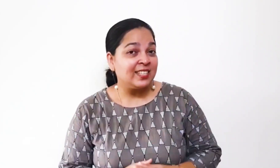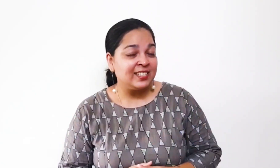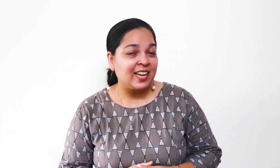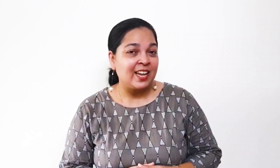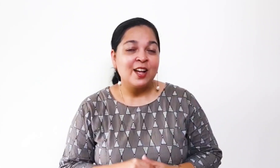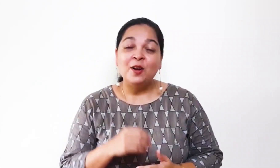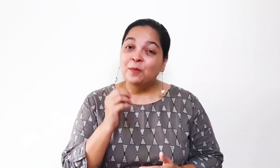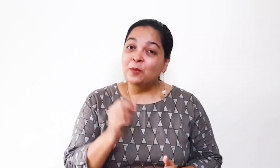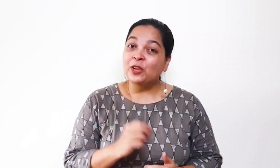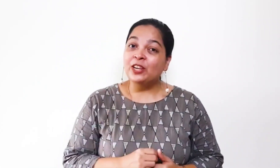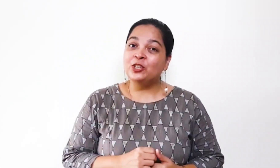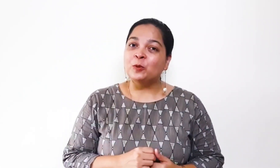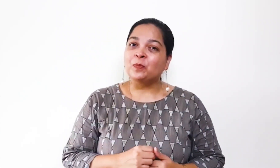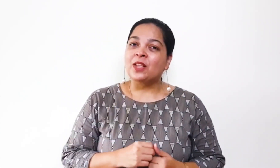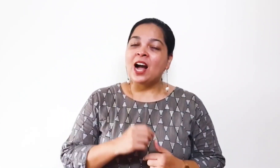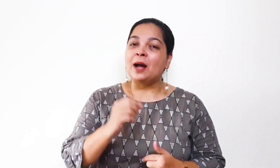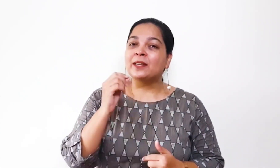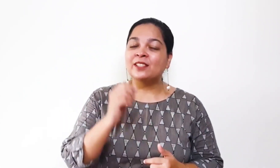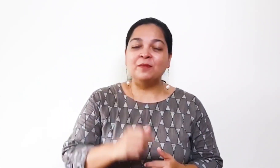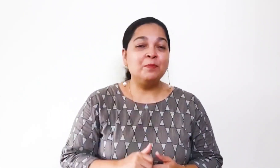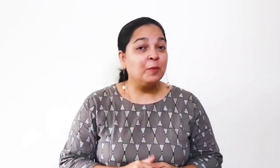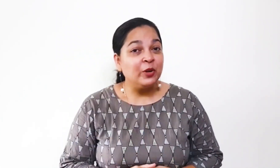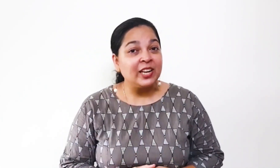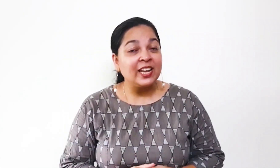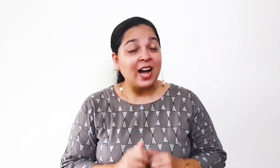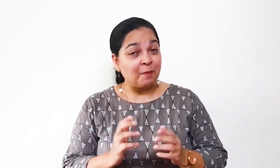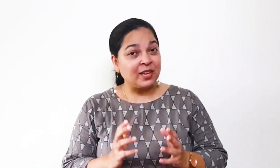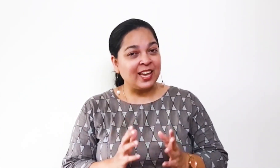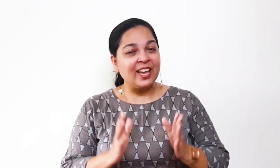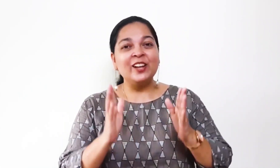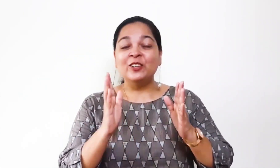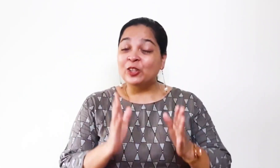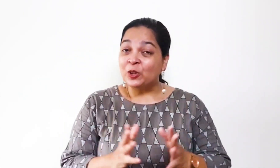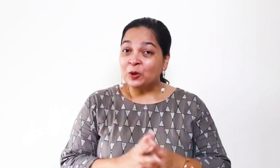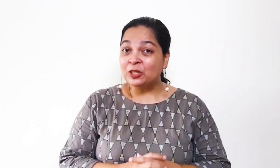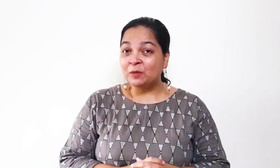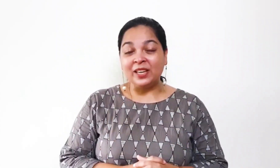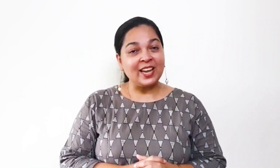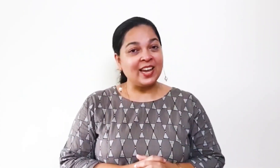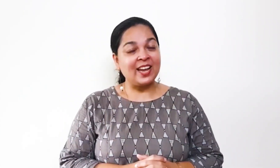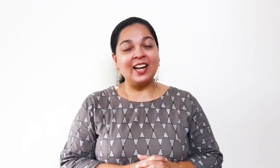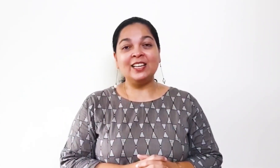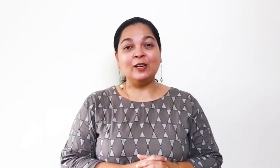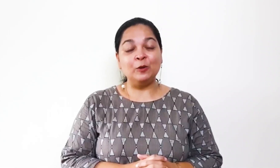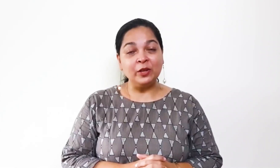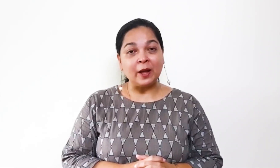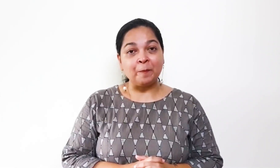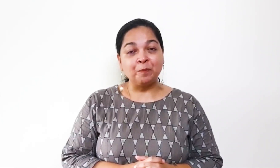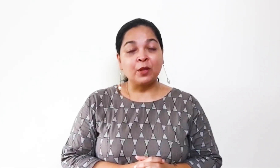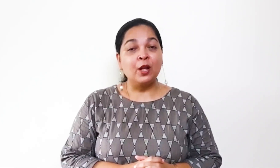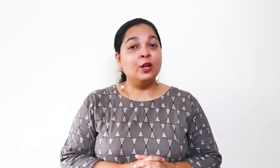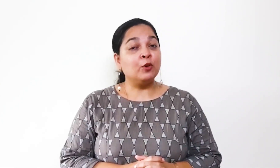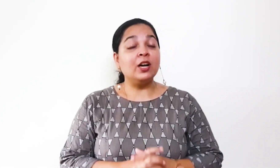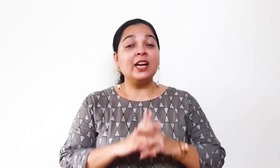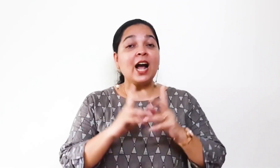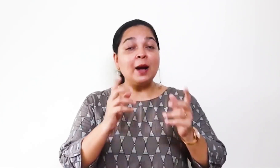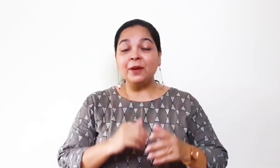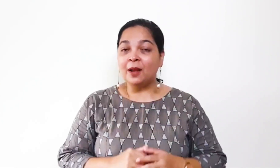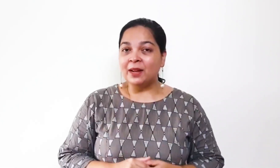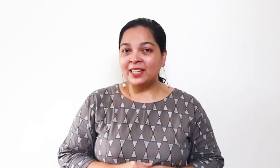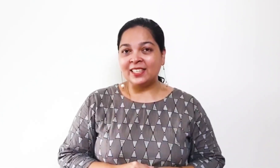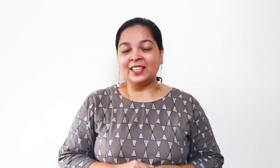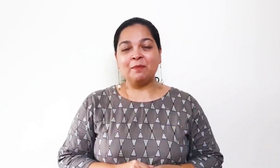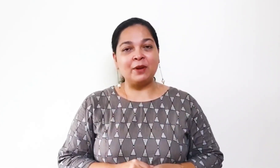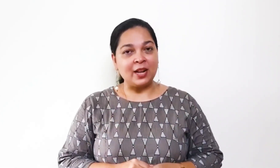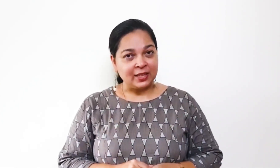और आज से प्रभु यीशु आपके सिर्फ प्रभु ही नहीं, आपके दोस्त भी हैं। हालेलुया। तो अगर